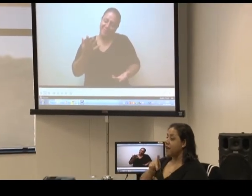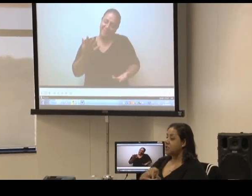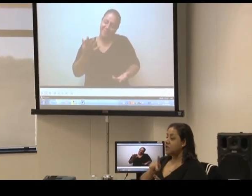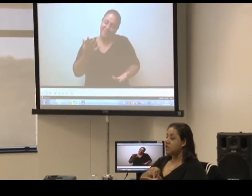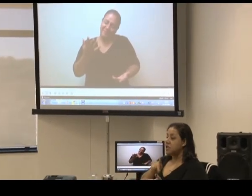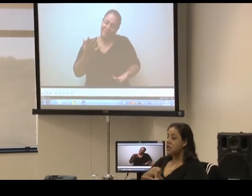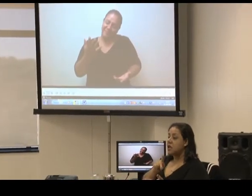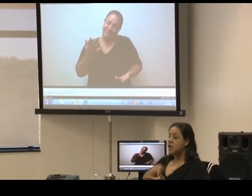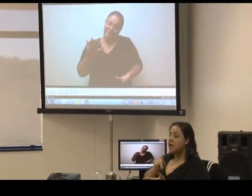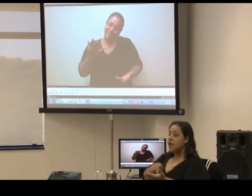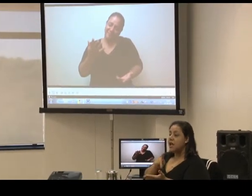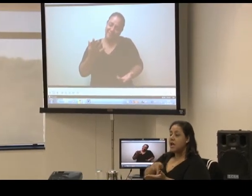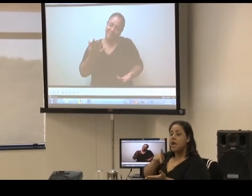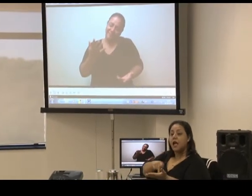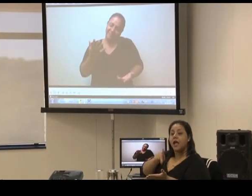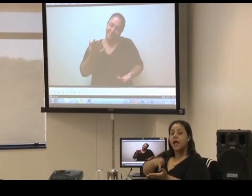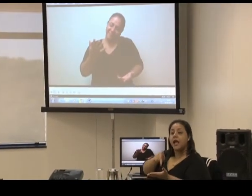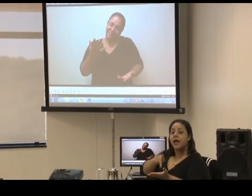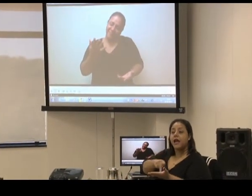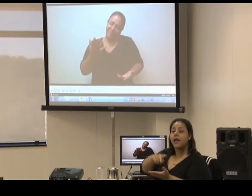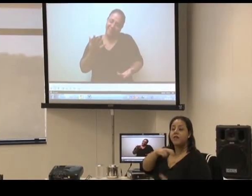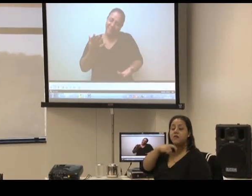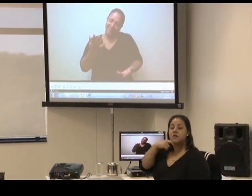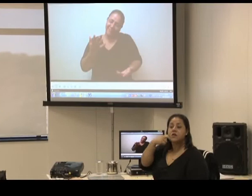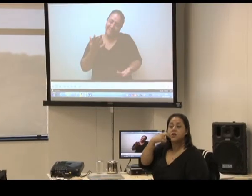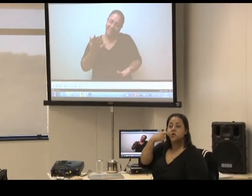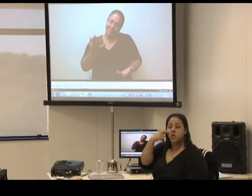verdade, ela é tímida.